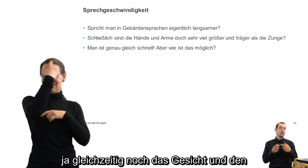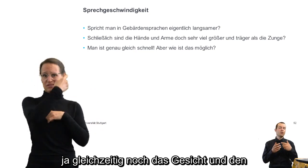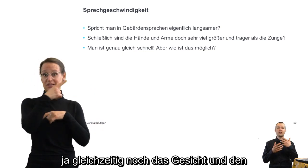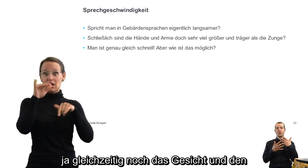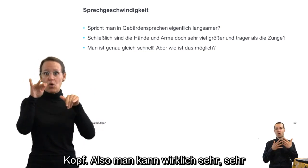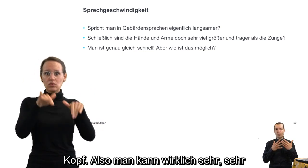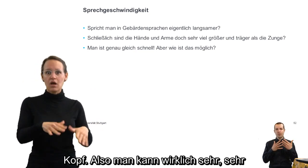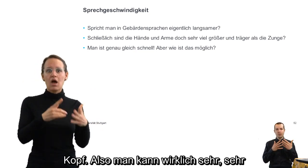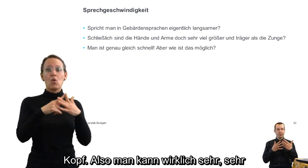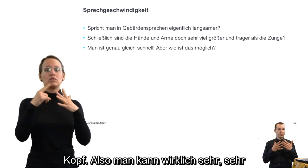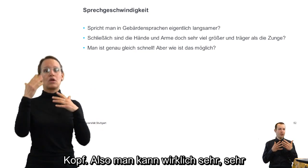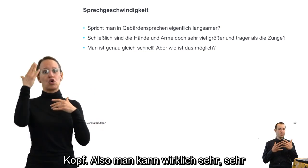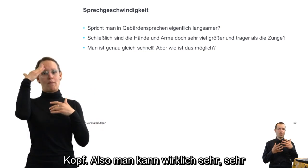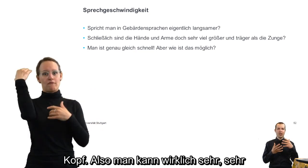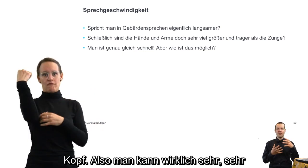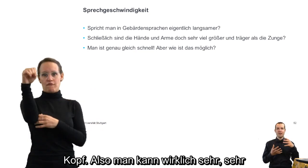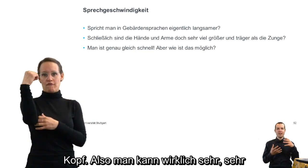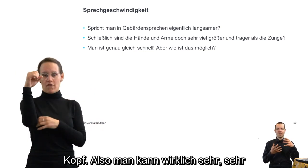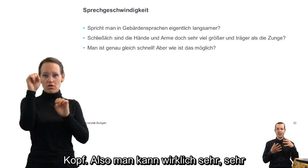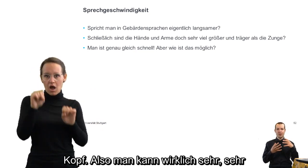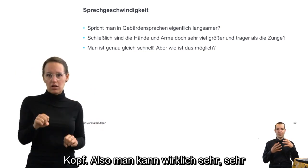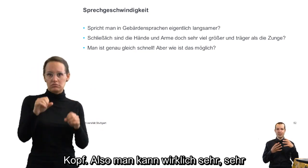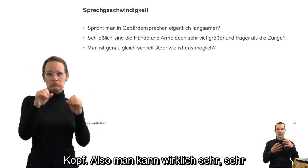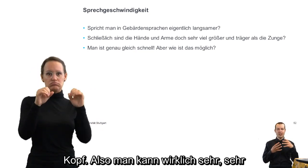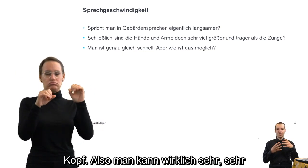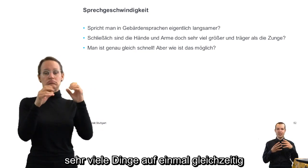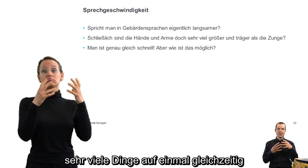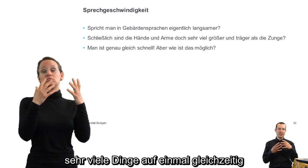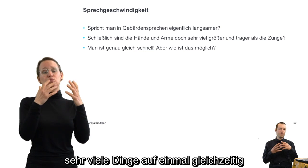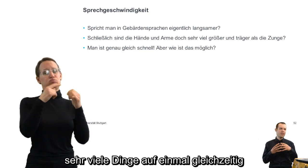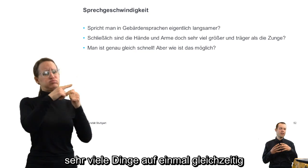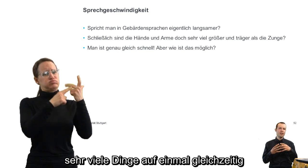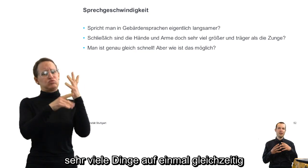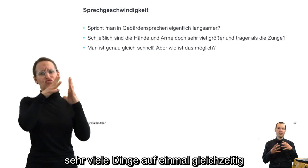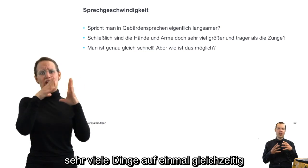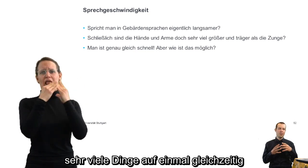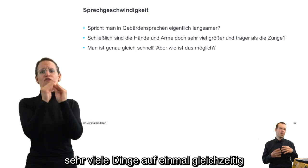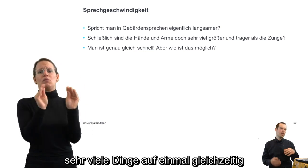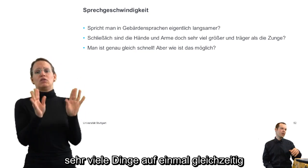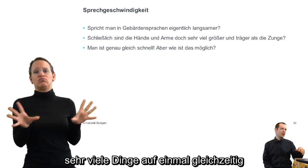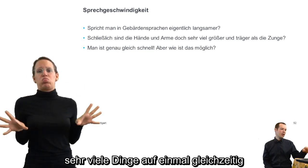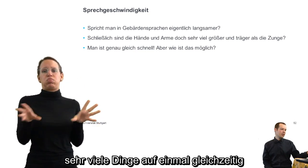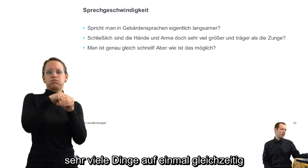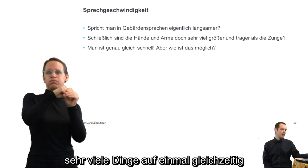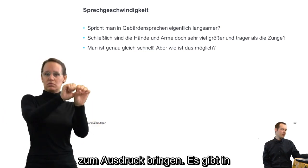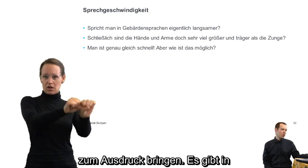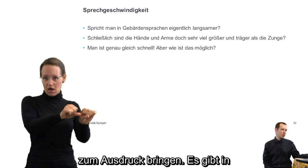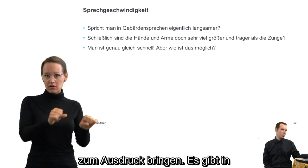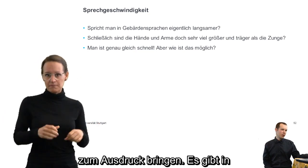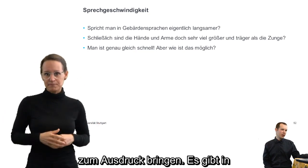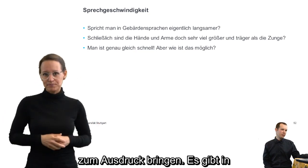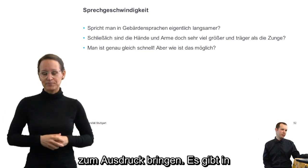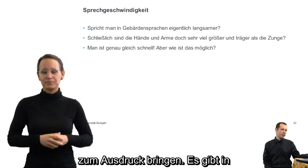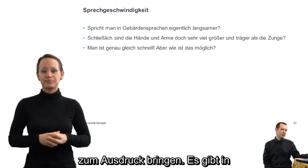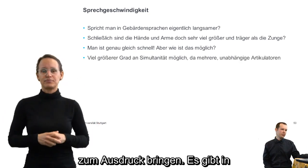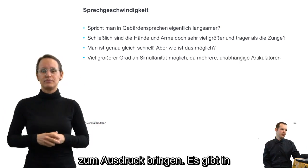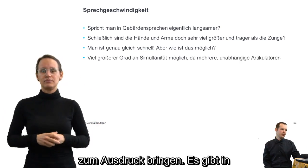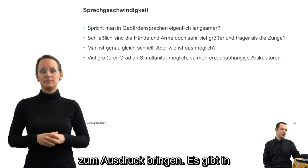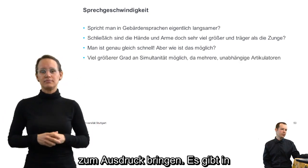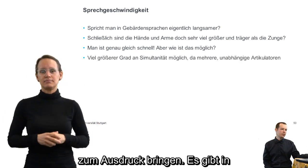und den Kopf. Also man kann wirklich sehr, sehr, sehr viele Dinge auf einmal gleichzeitig zum Ausdruck bringen.